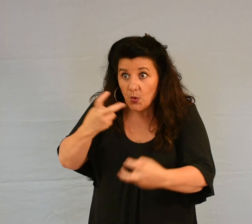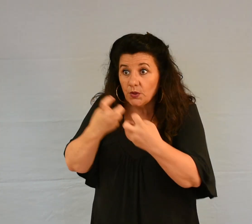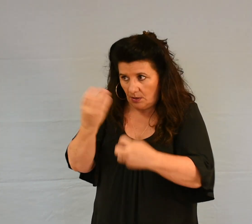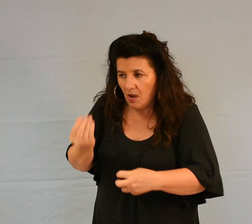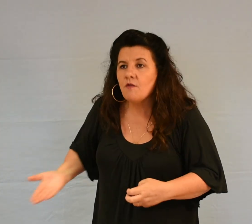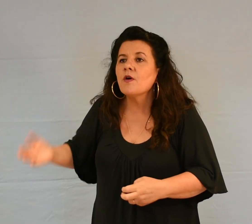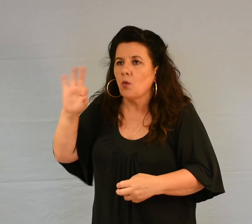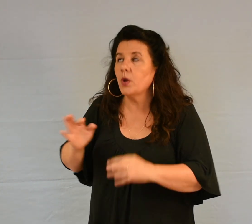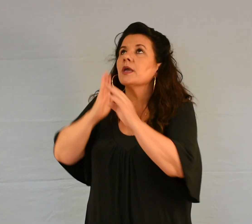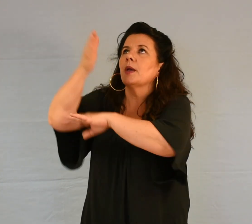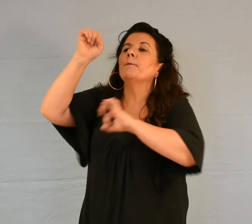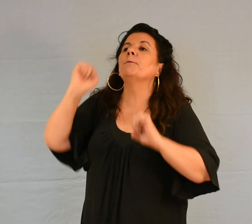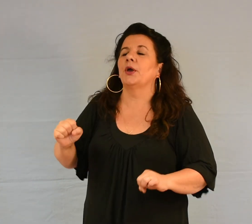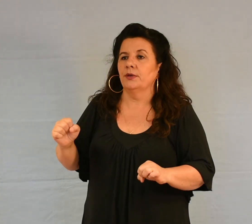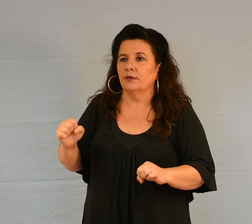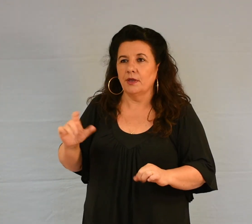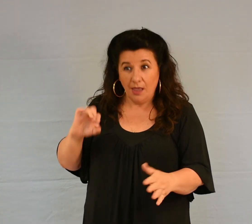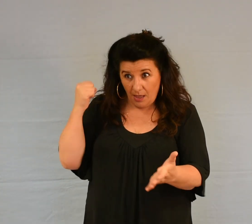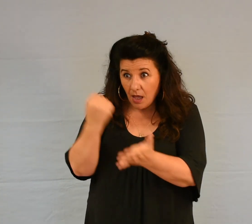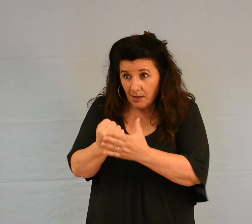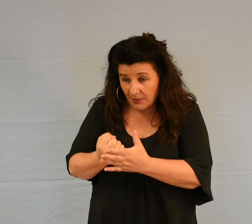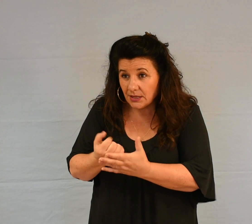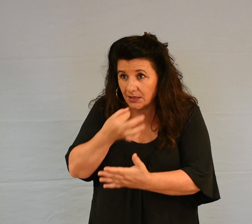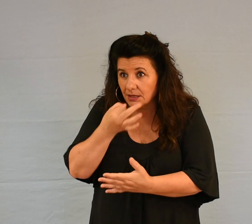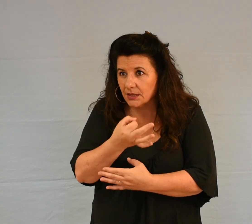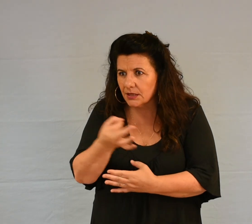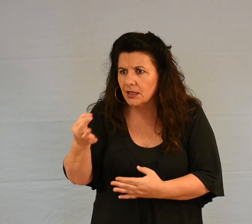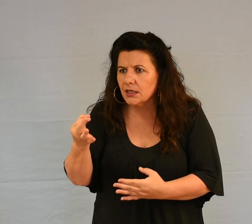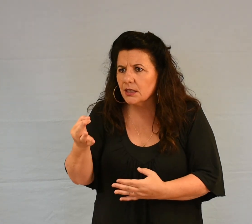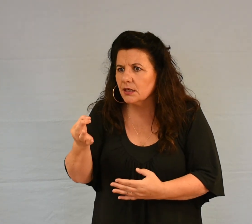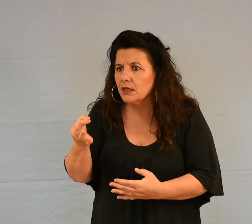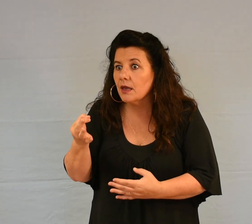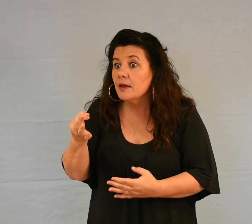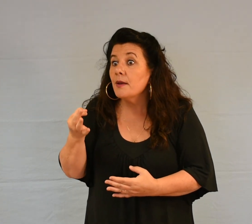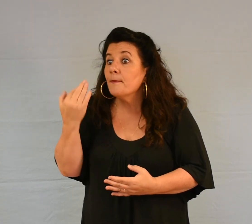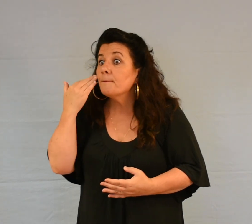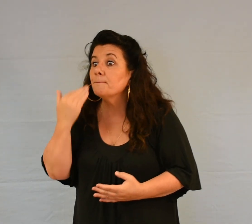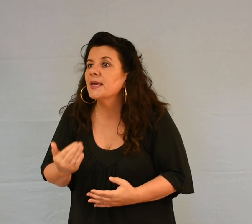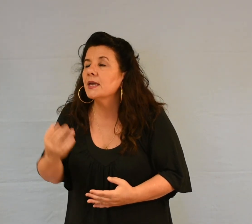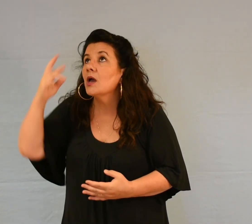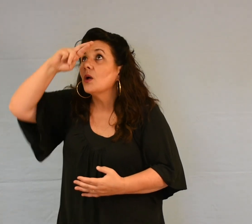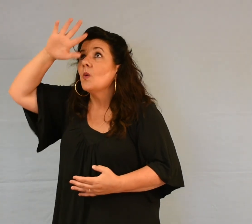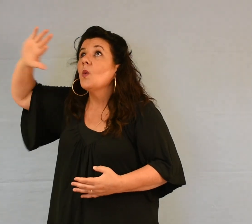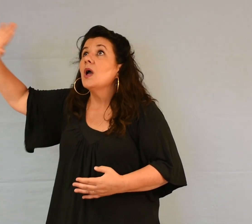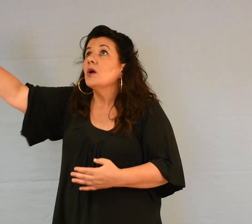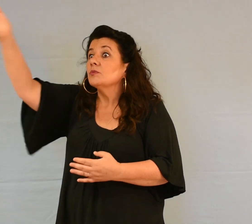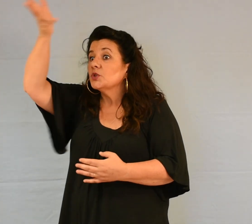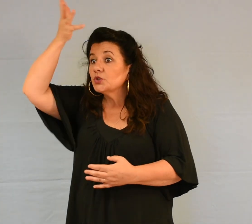Amen, je vous le dis, celui qui n'accueille pas le royaume de Dieu à la manière